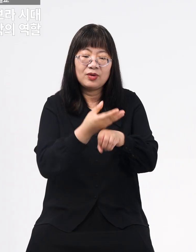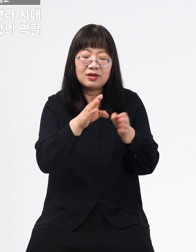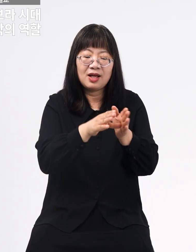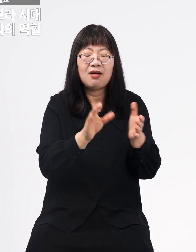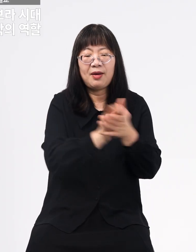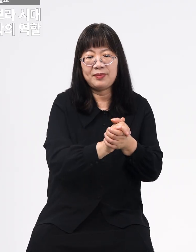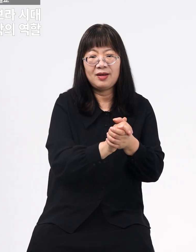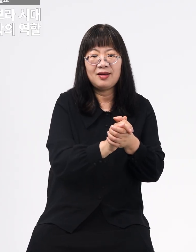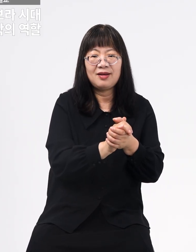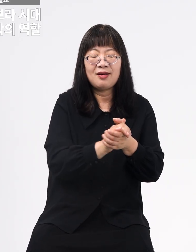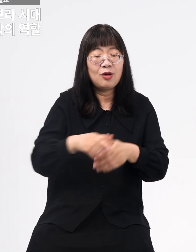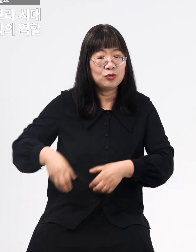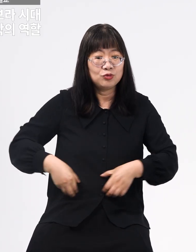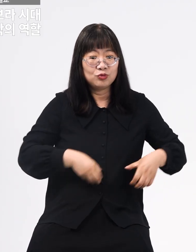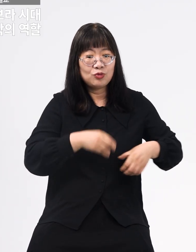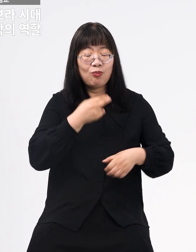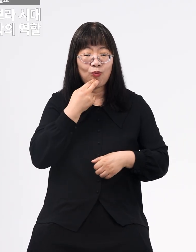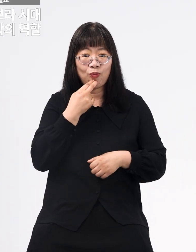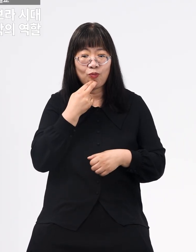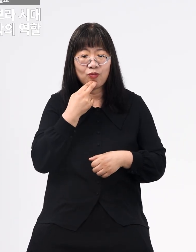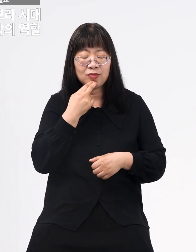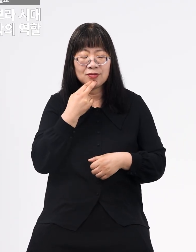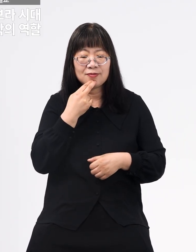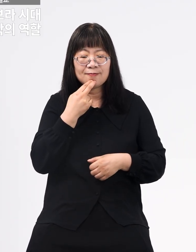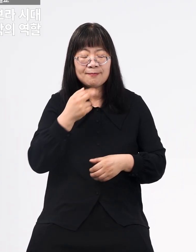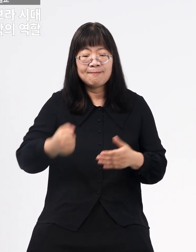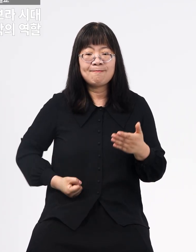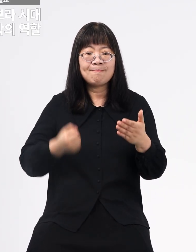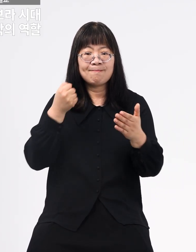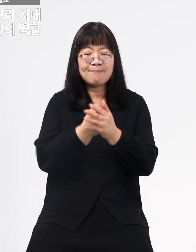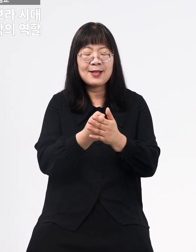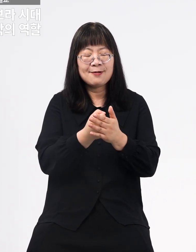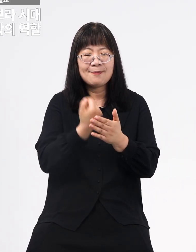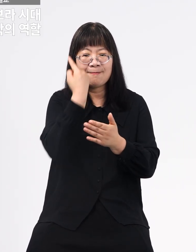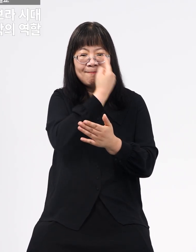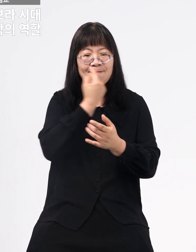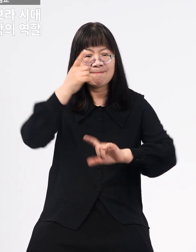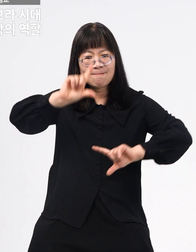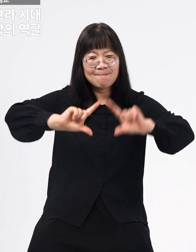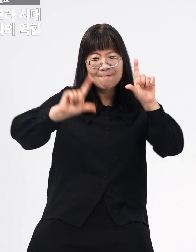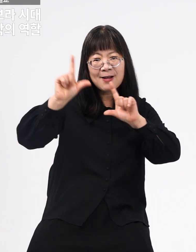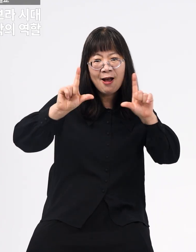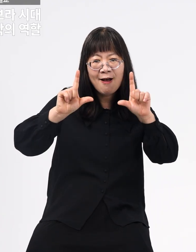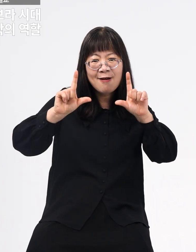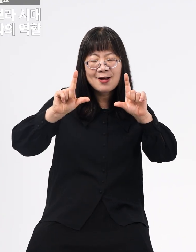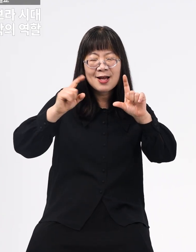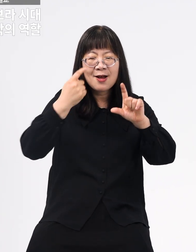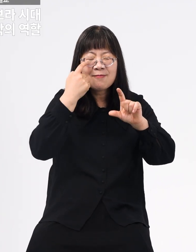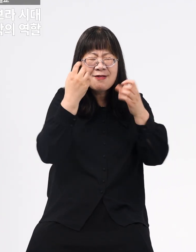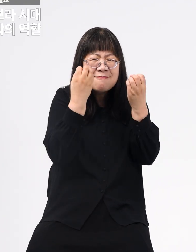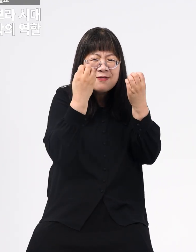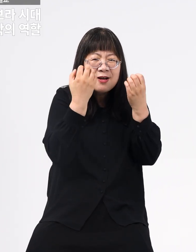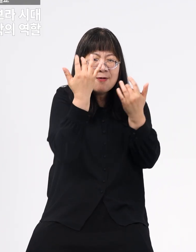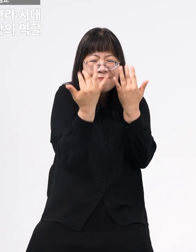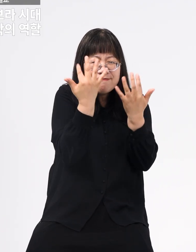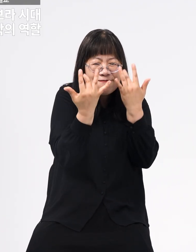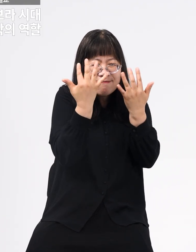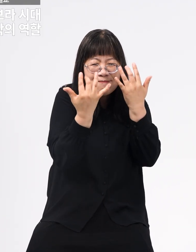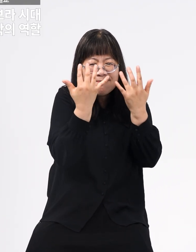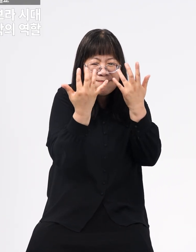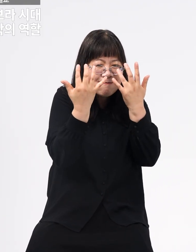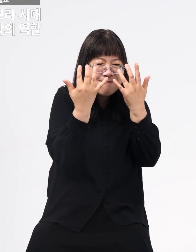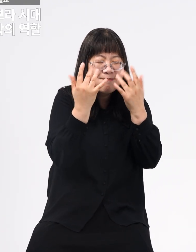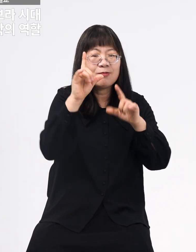아멘, 주저함 없이 담대한 표정으로 눈에 이글거리는 불꽃을